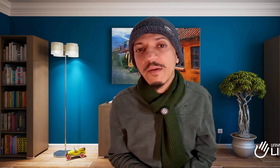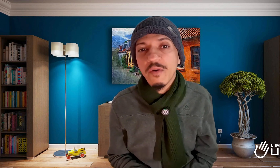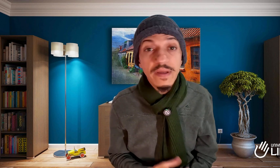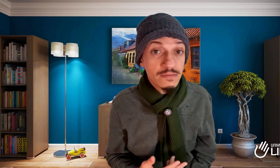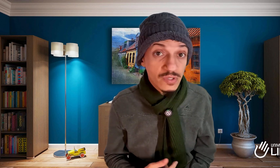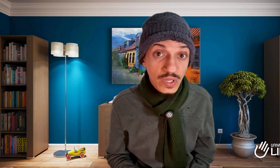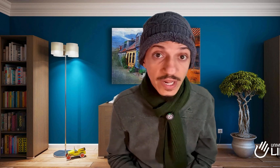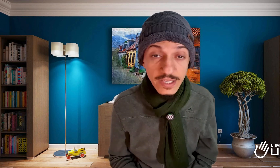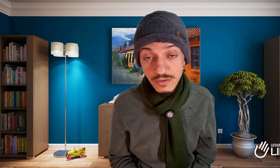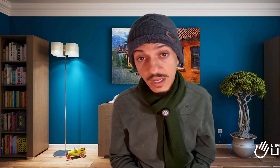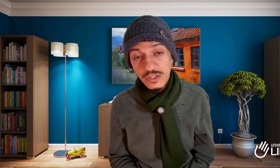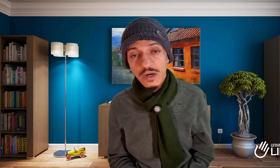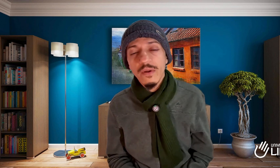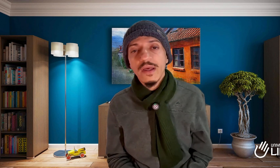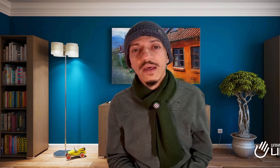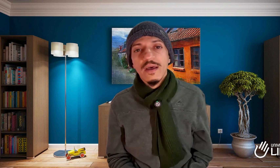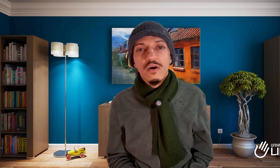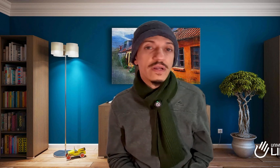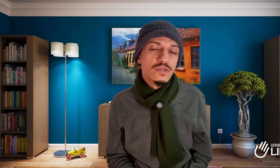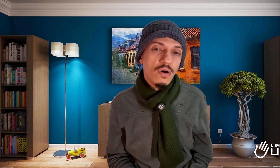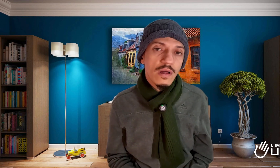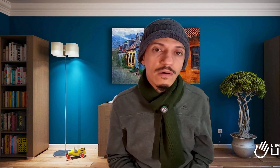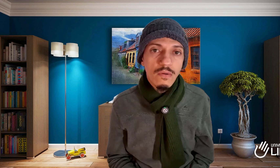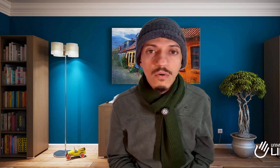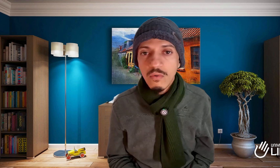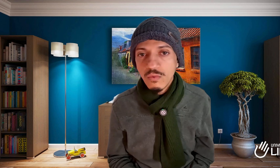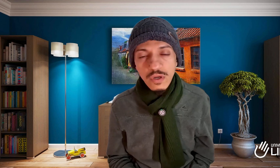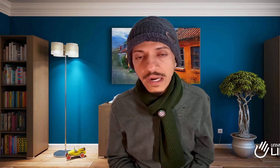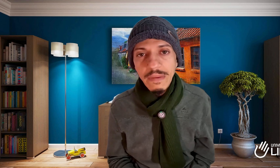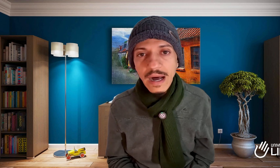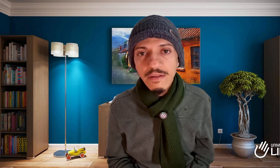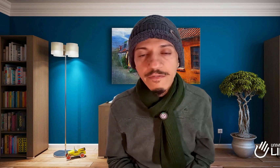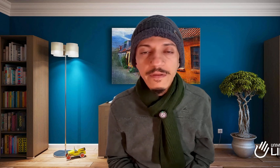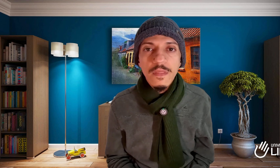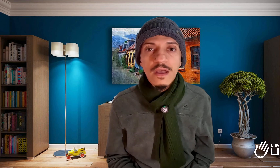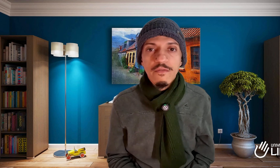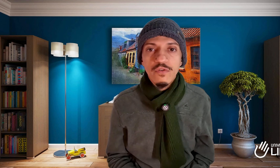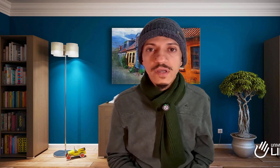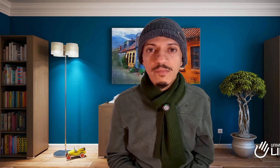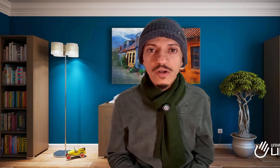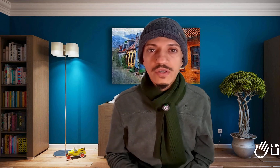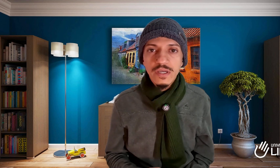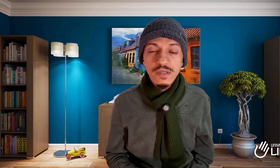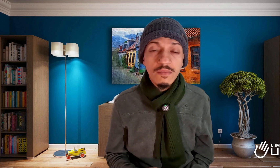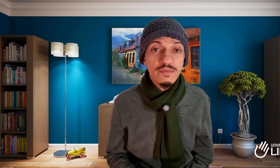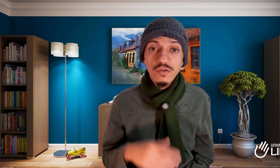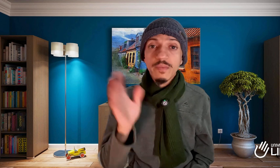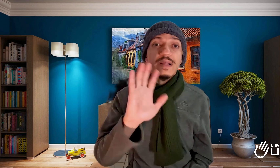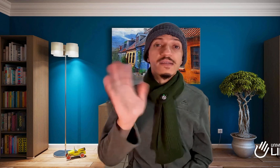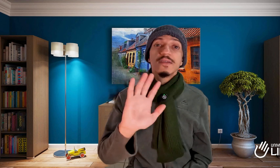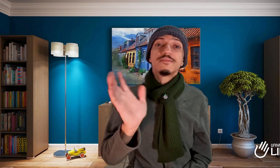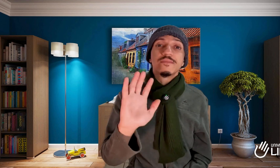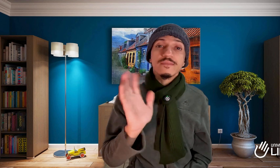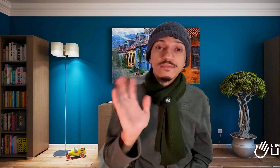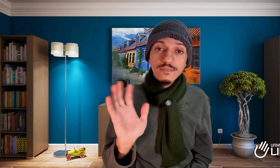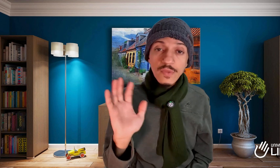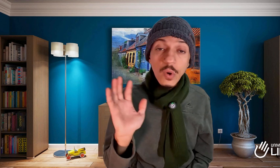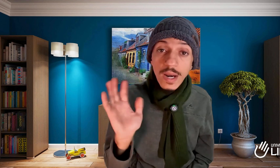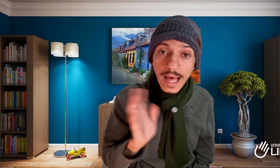mesmo na sua igreja, na sua religião, ou na escola, ou no seu trabalho, enfim, você pode simplesmente cumprimentar assim. Olá,